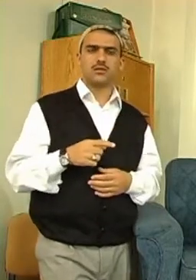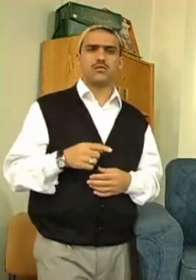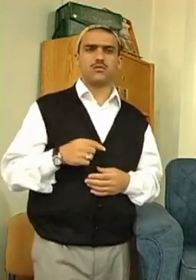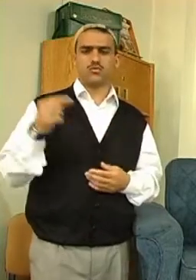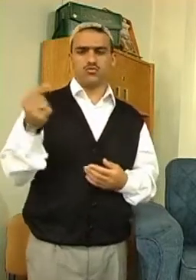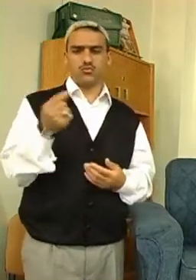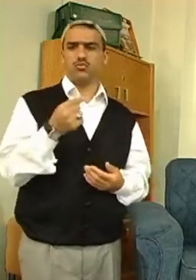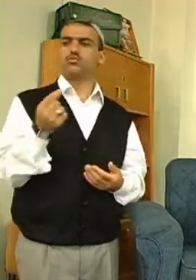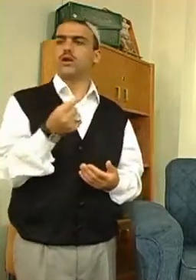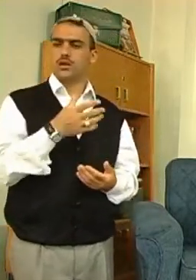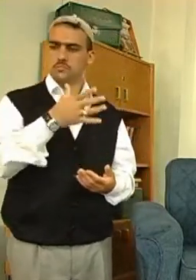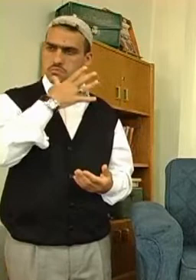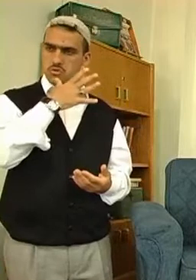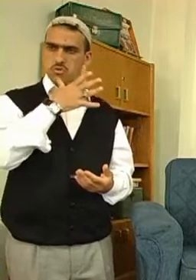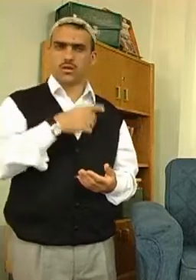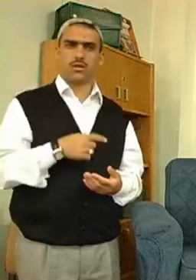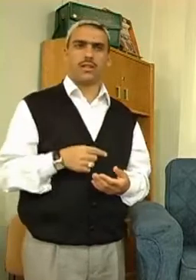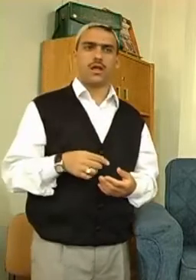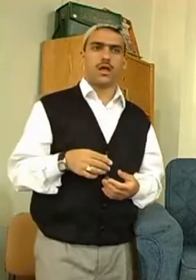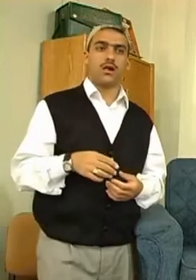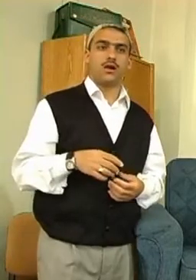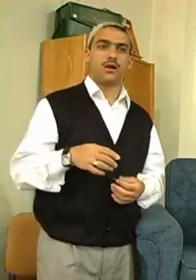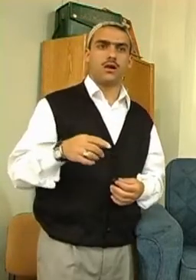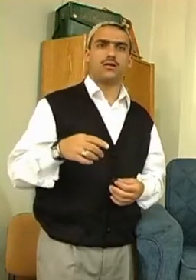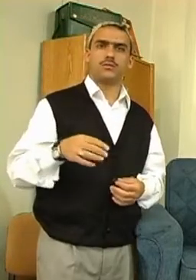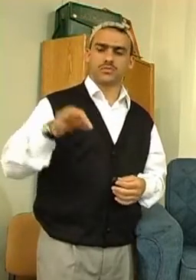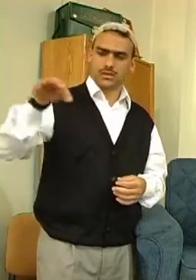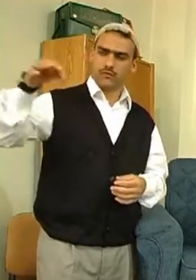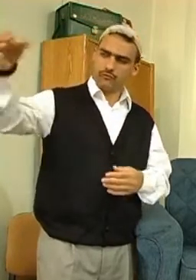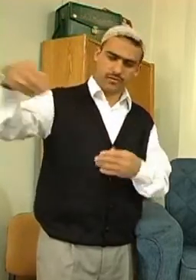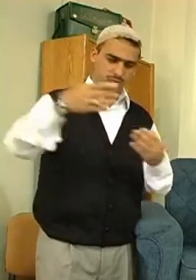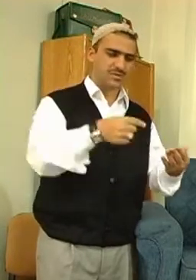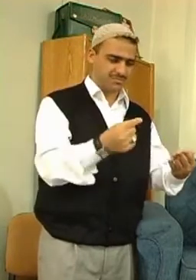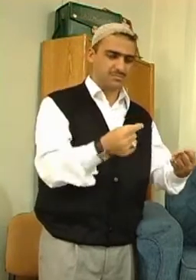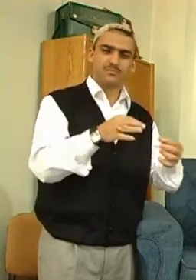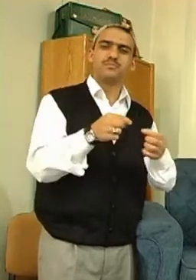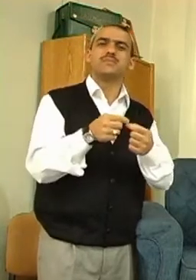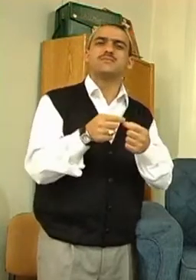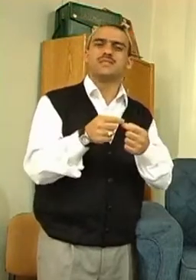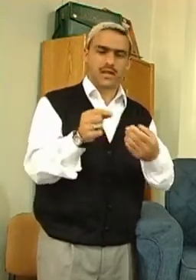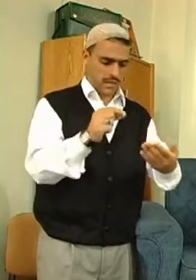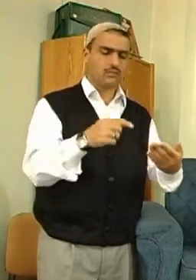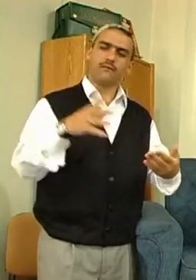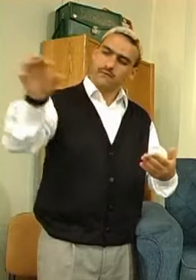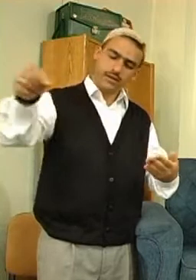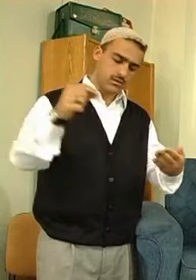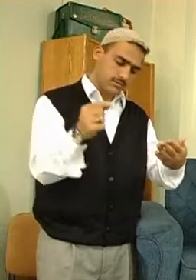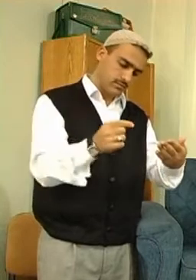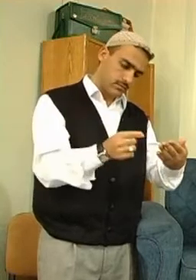vermiş. Demiş borcumuz ne? İşte 1 lira demiş veya o günkü para neyse. Demiş